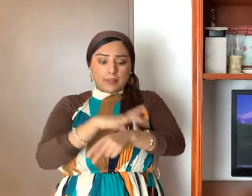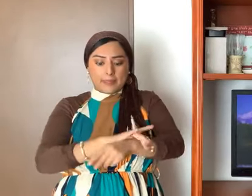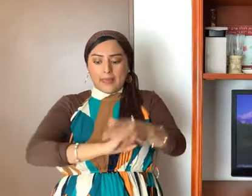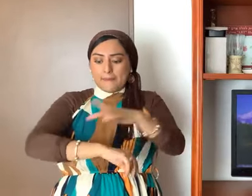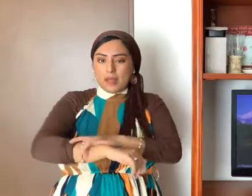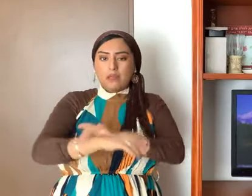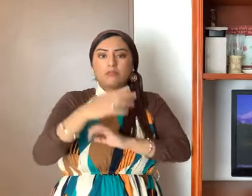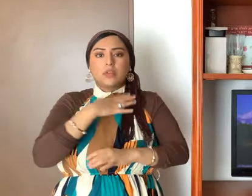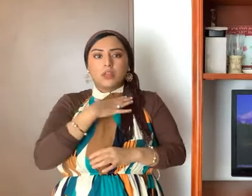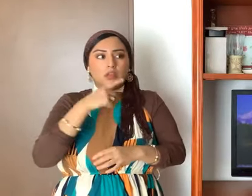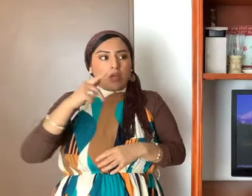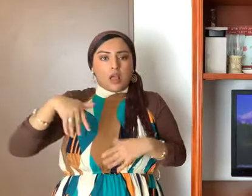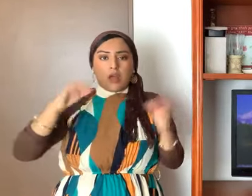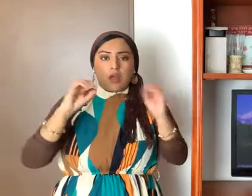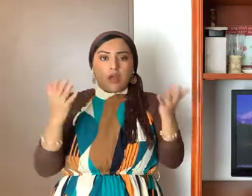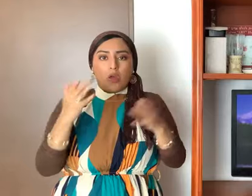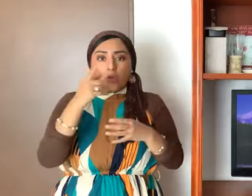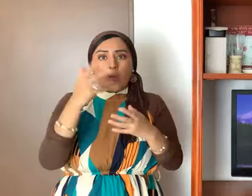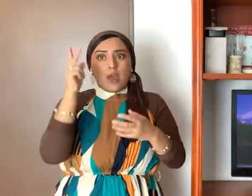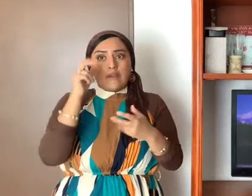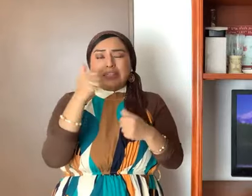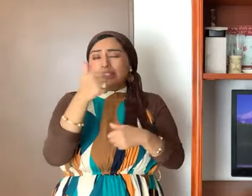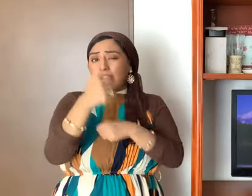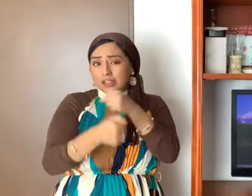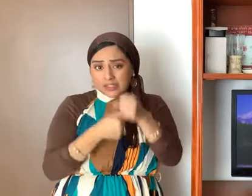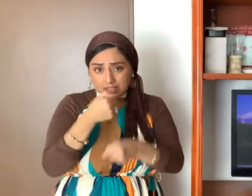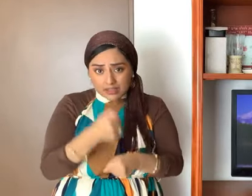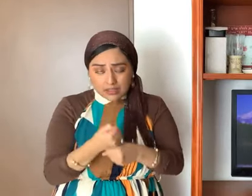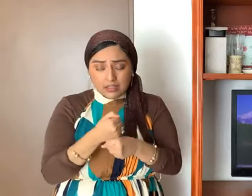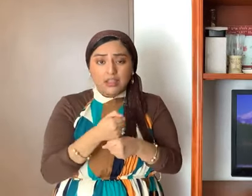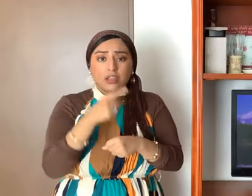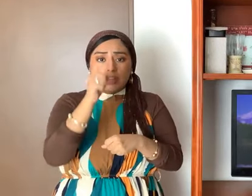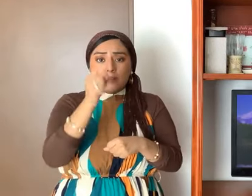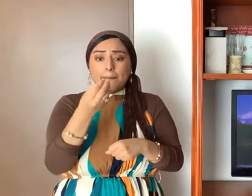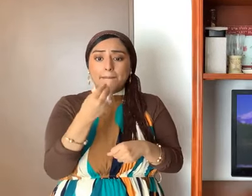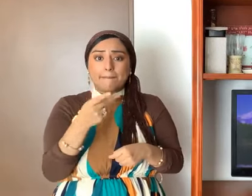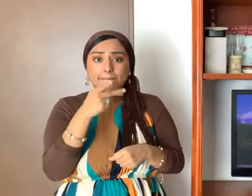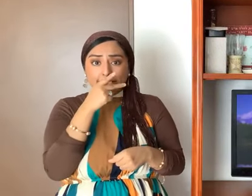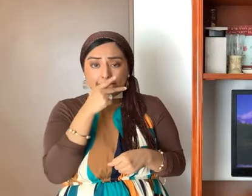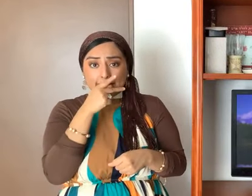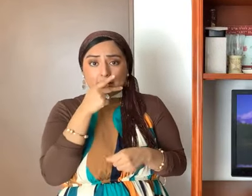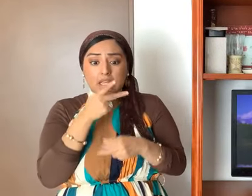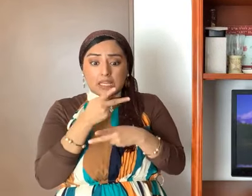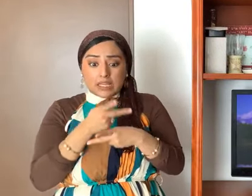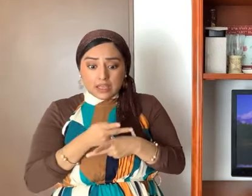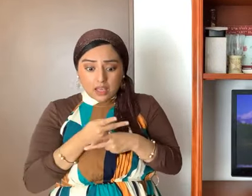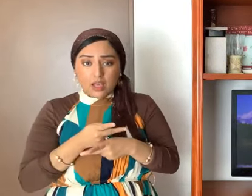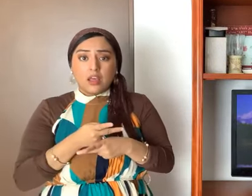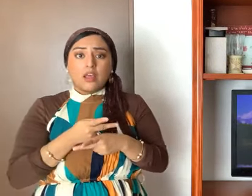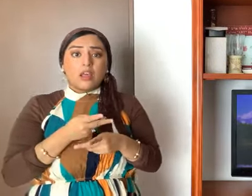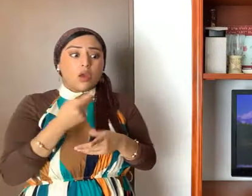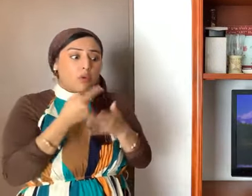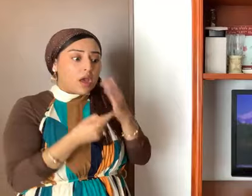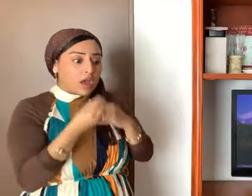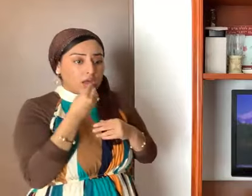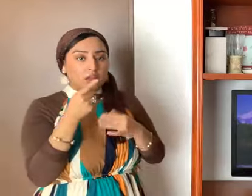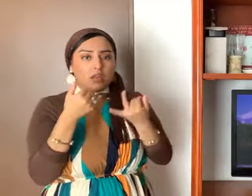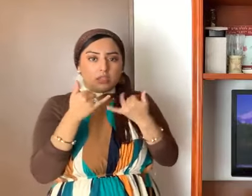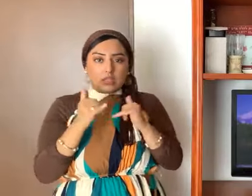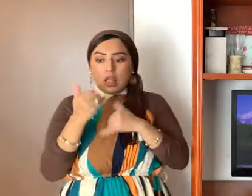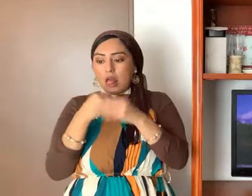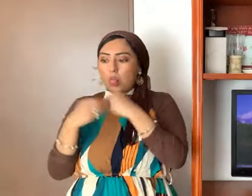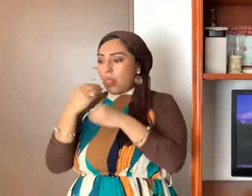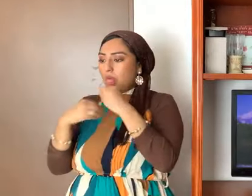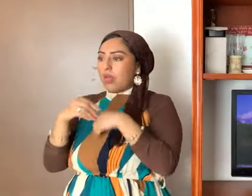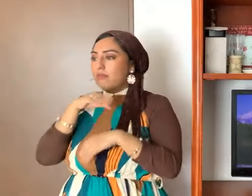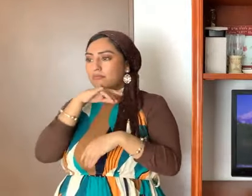lo guardas. Porque has escuchado durante 10 años que debes de comer kosher, de cuidar las cosas que comes y sigues